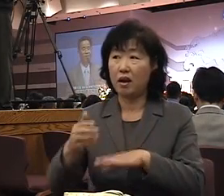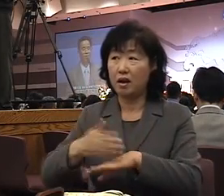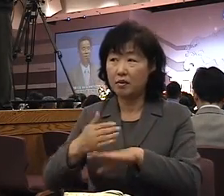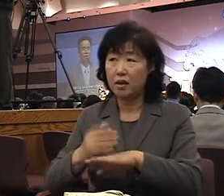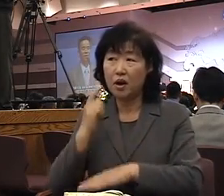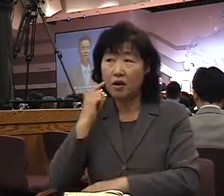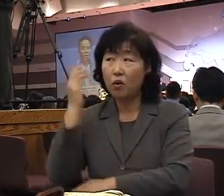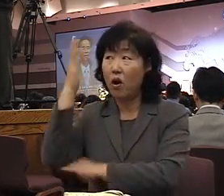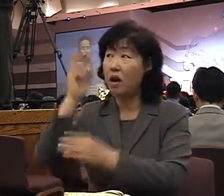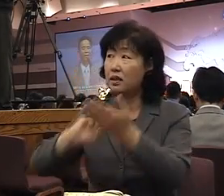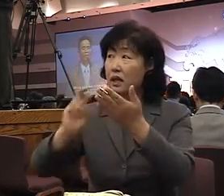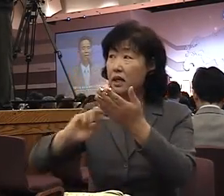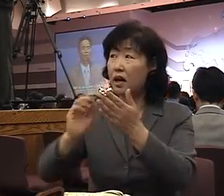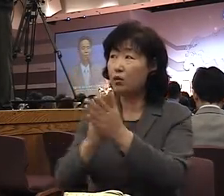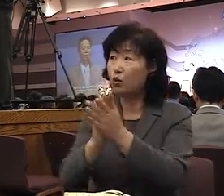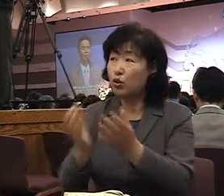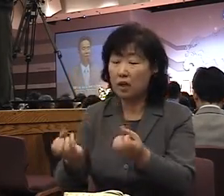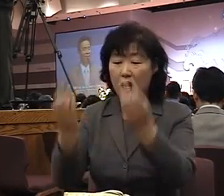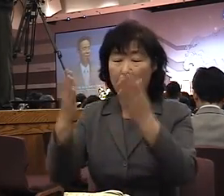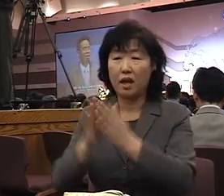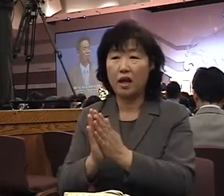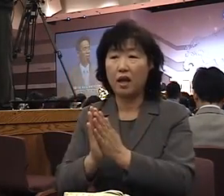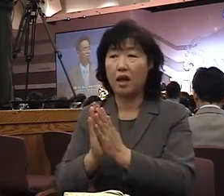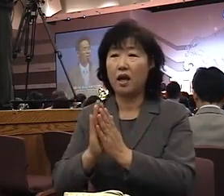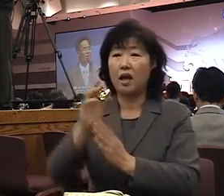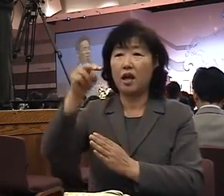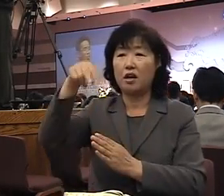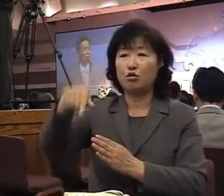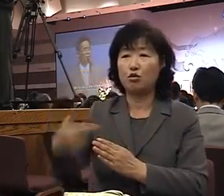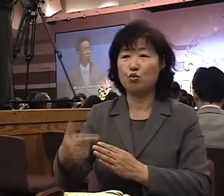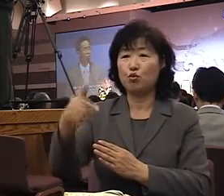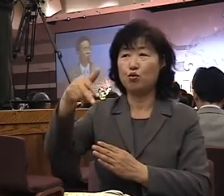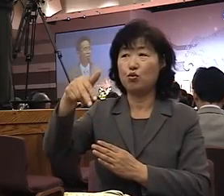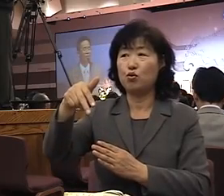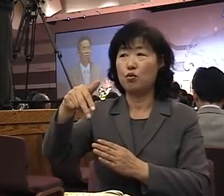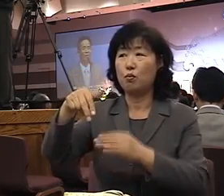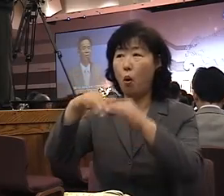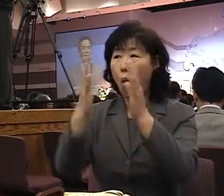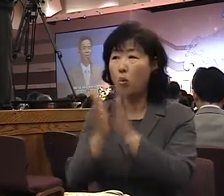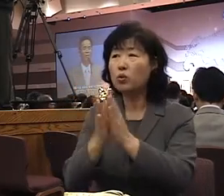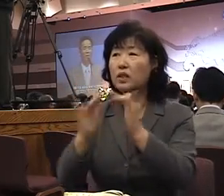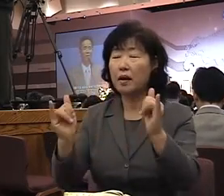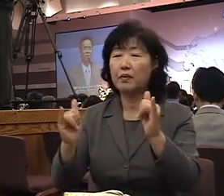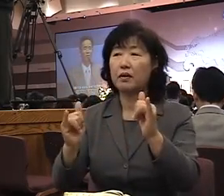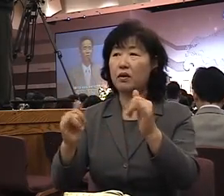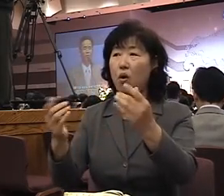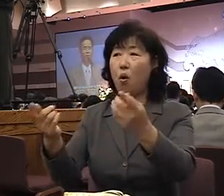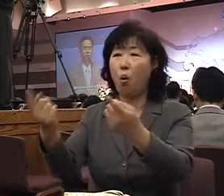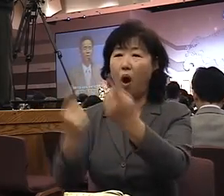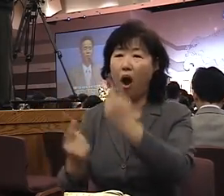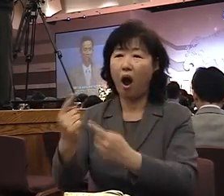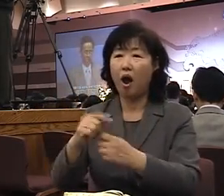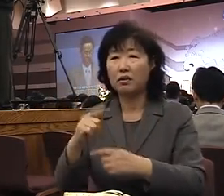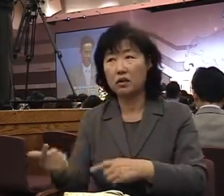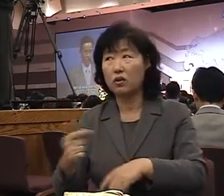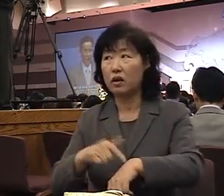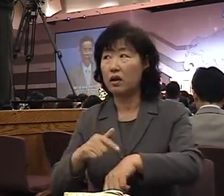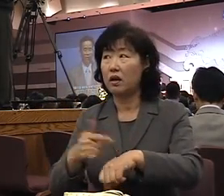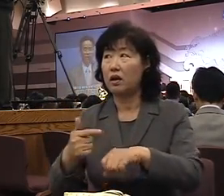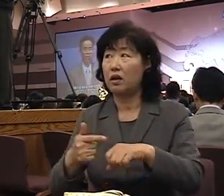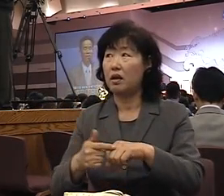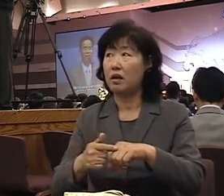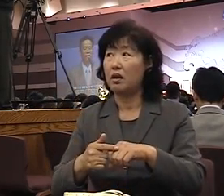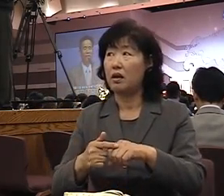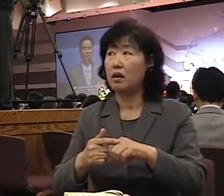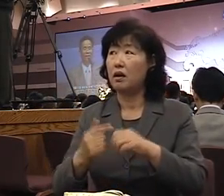돌리는 찬양축제에 우리 순원들 많이 꼭 참석해 주시도록 우리 순장님들 많이 격려해 주시고, 이번